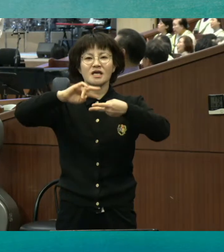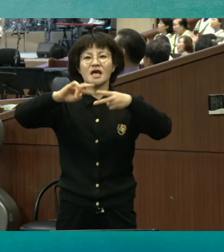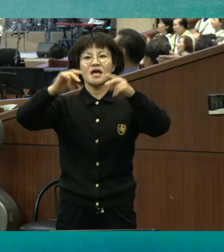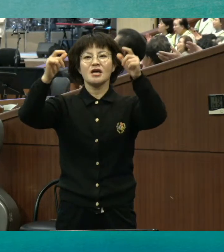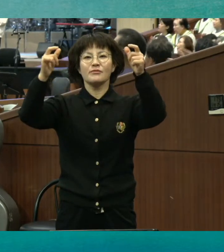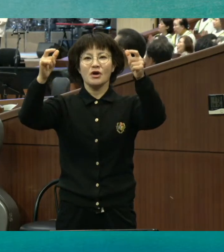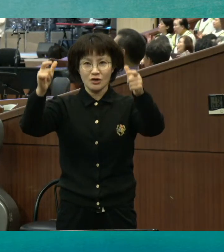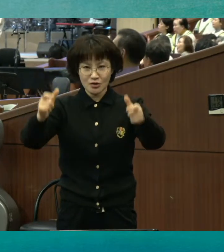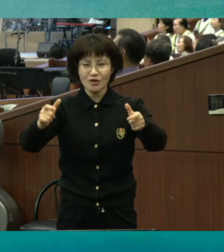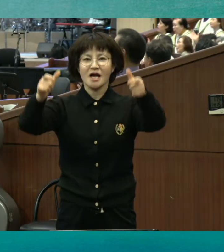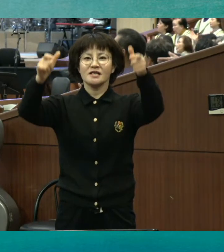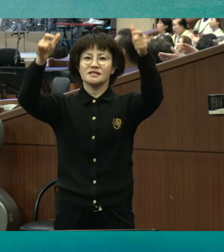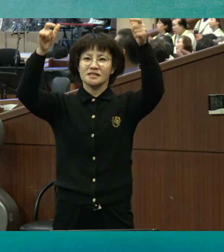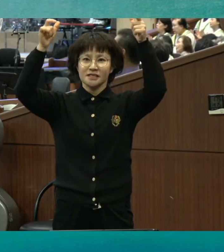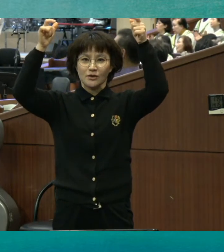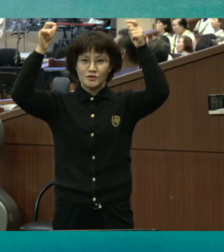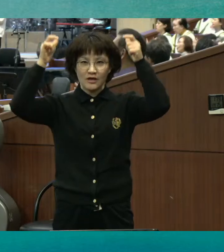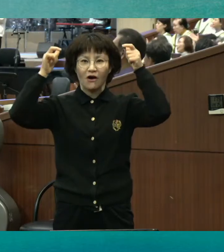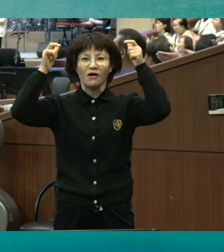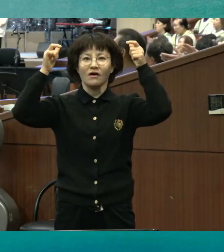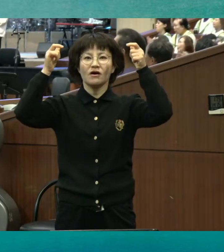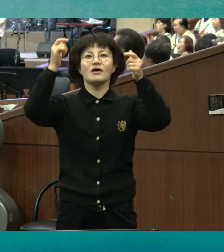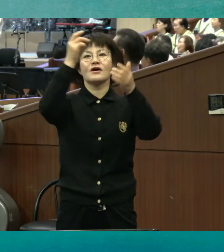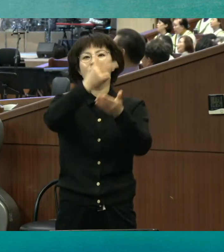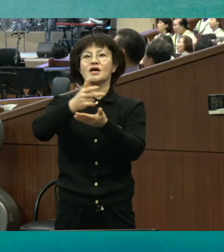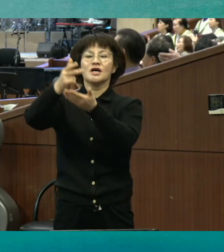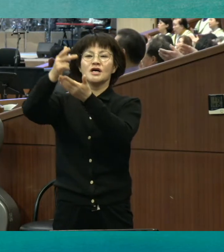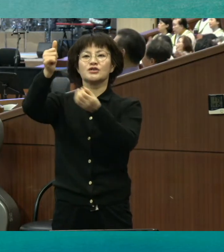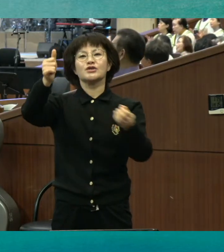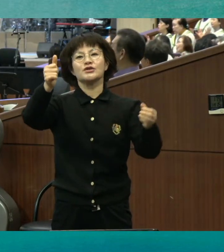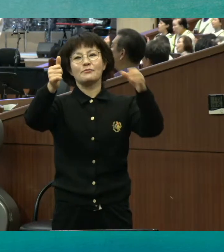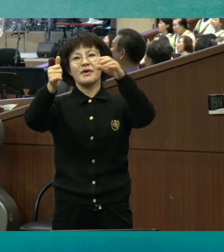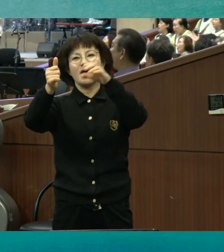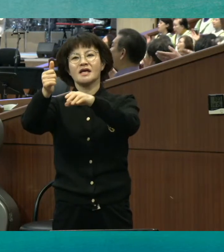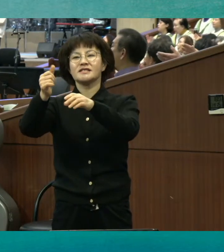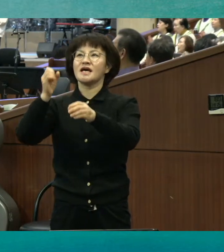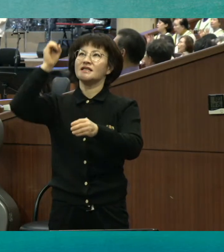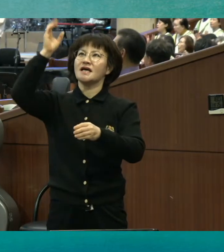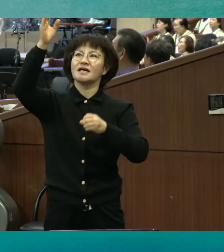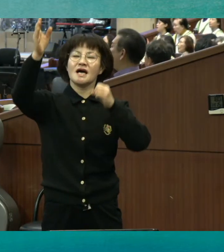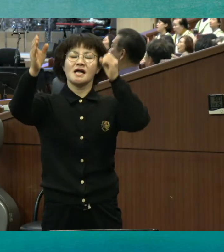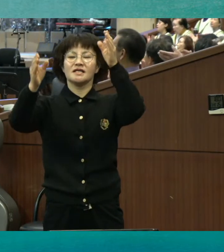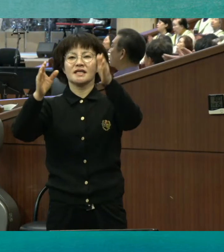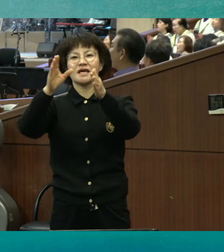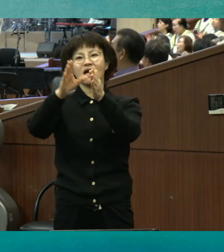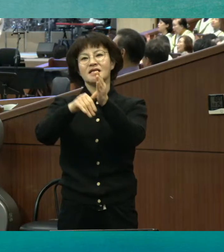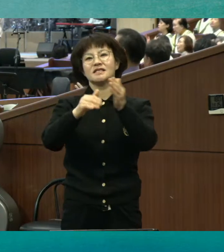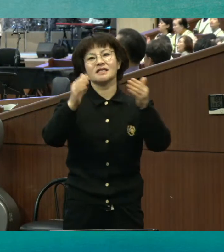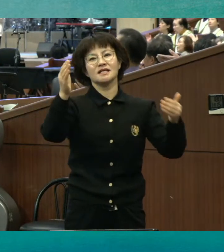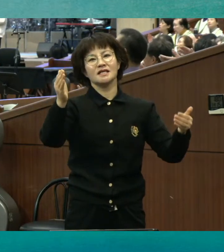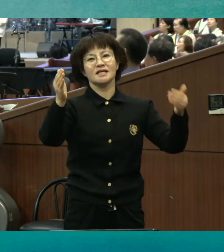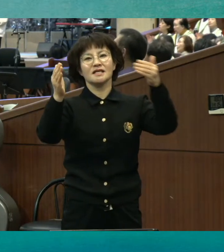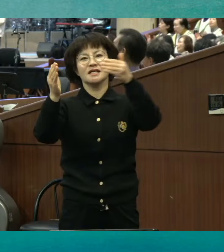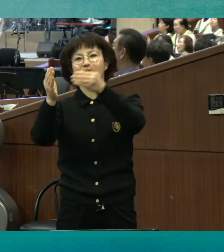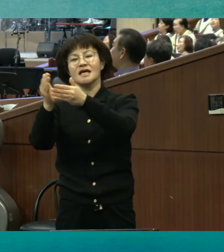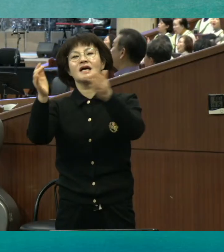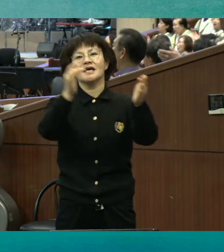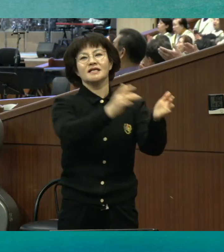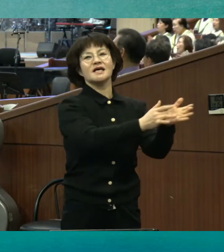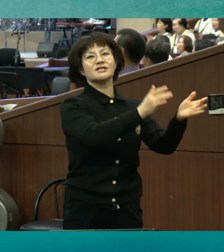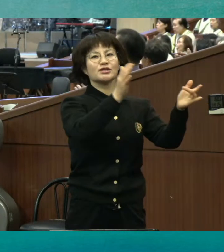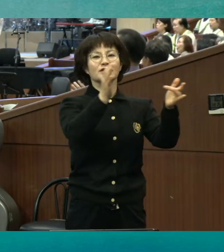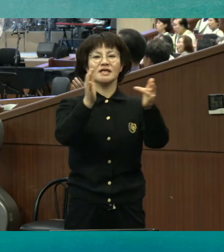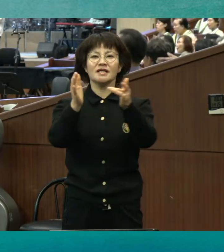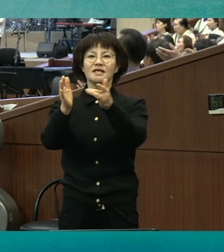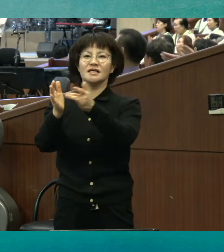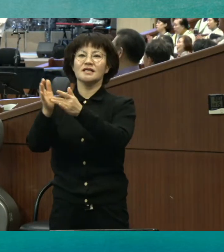머리에 면류관 쓰고서 주 앞에 찬양해 내게 고백하느냐.